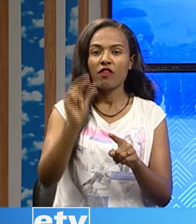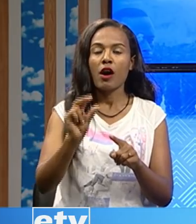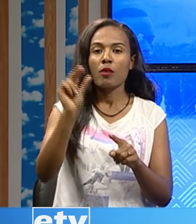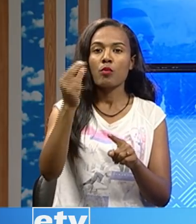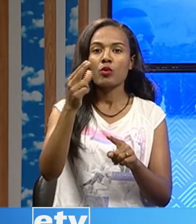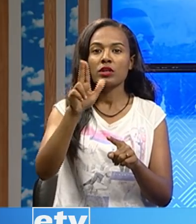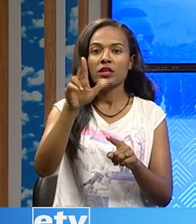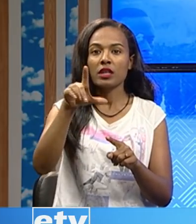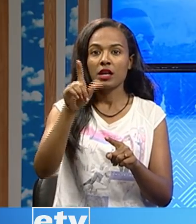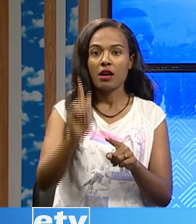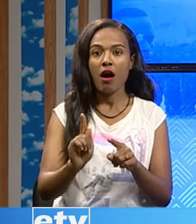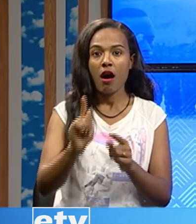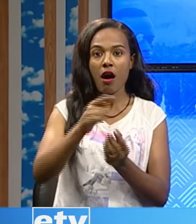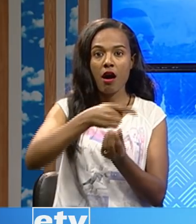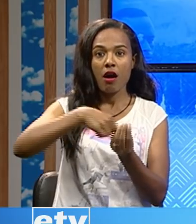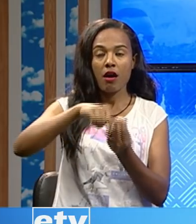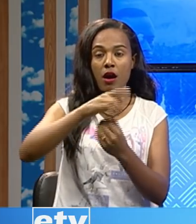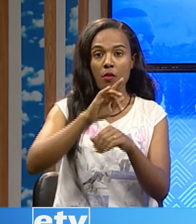አካባቢ ላይ